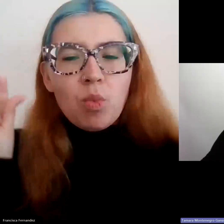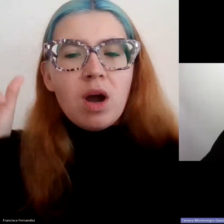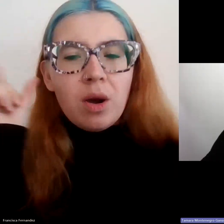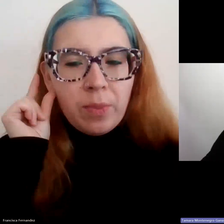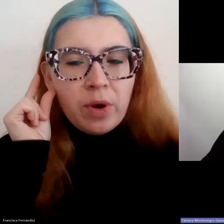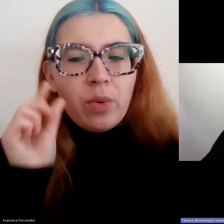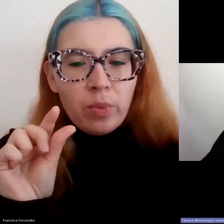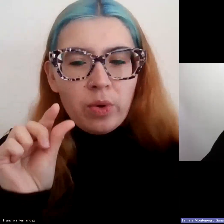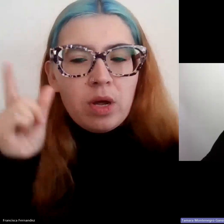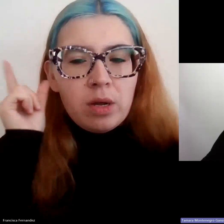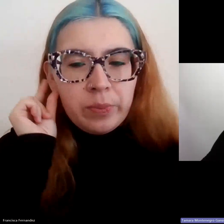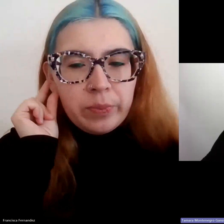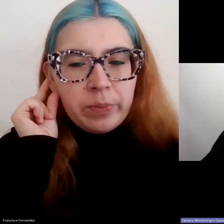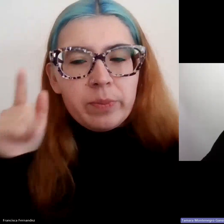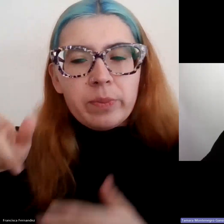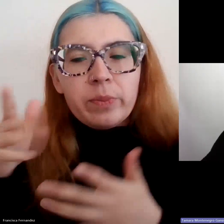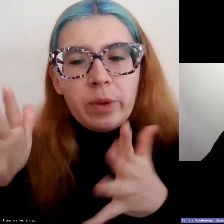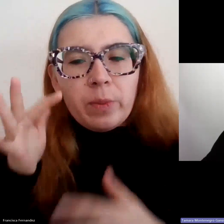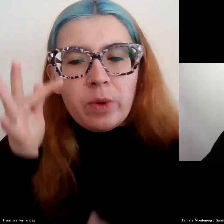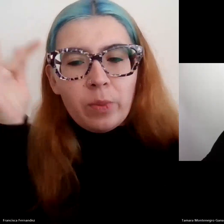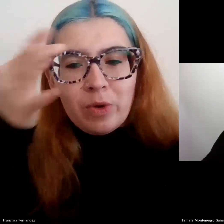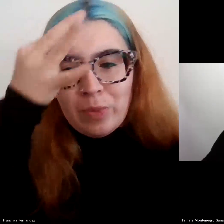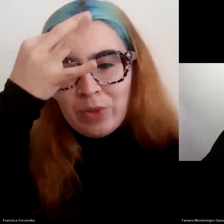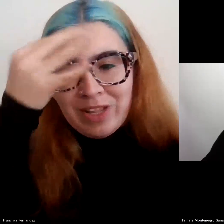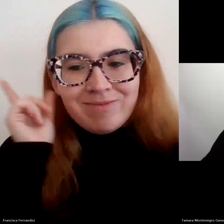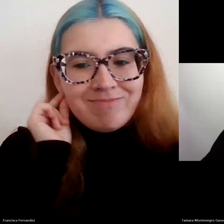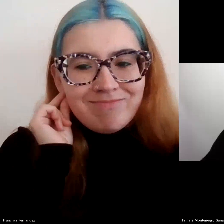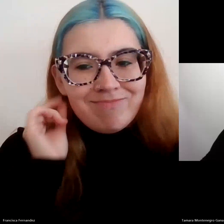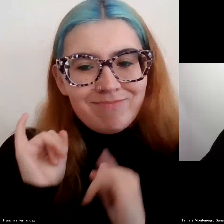era hipoacúsico, escuchaba un poquito.